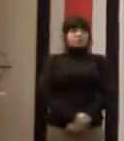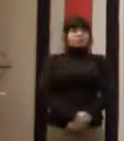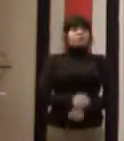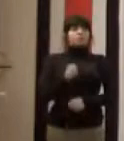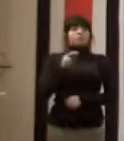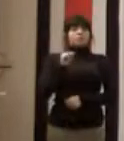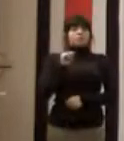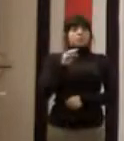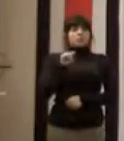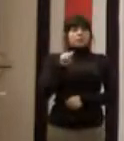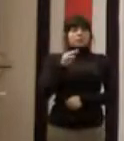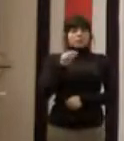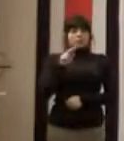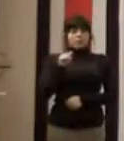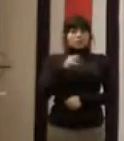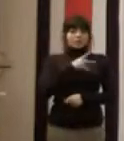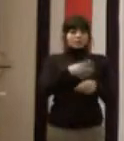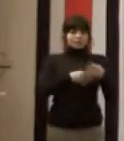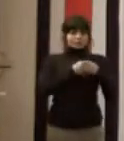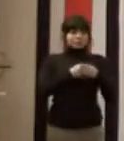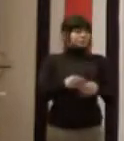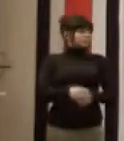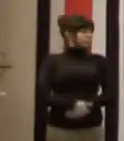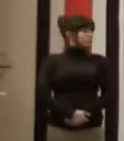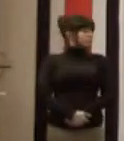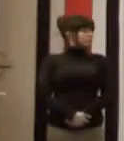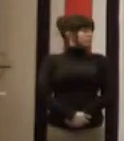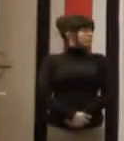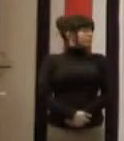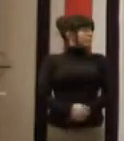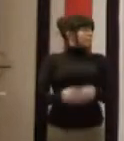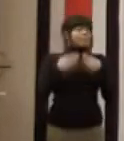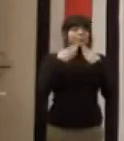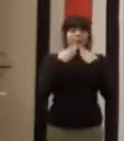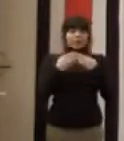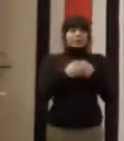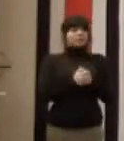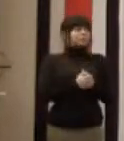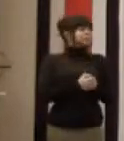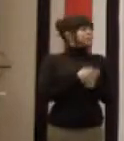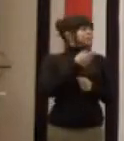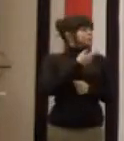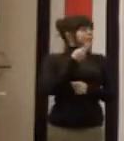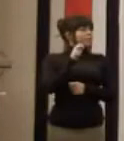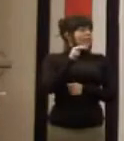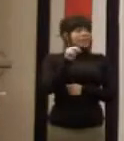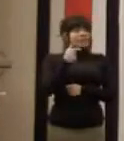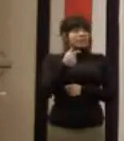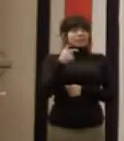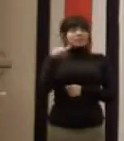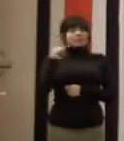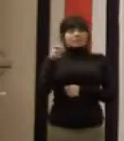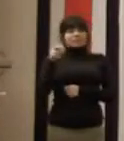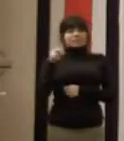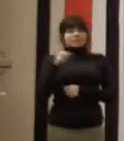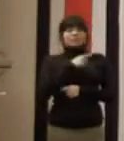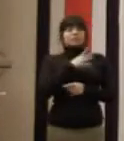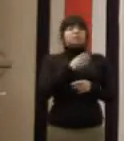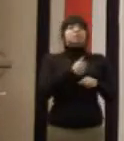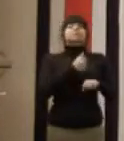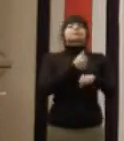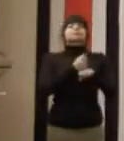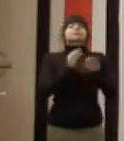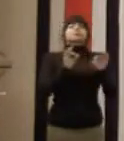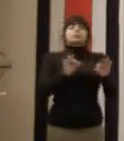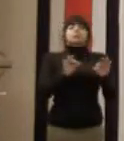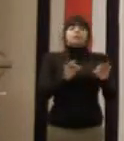Marta Mora, ministra de Educación, quiere agregar a esta respuesta. Muchas gracias. Gracias, don Genín. Jensen ha ubicado muy